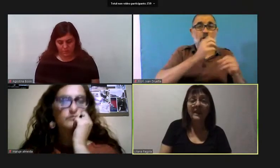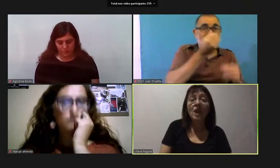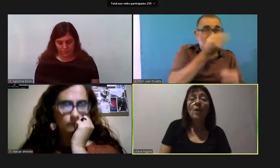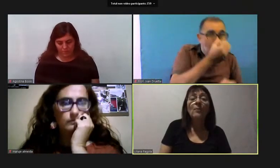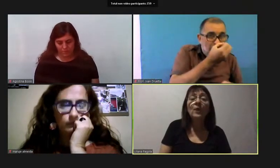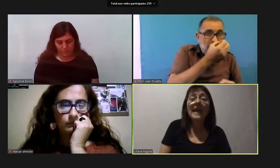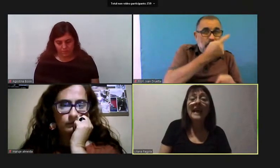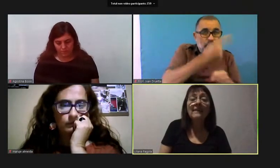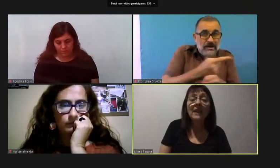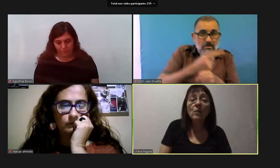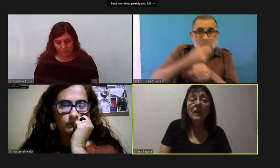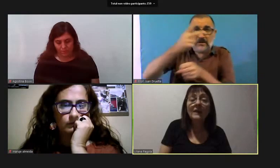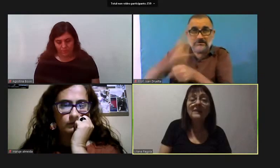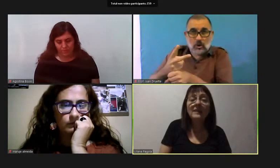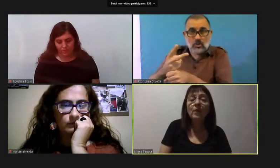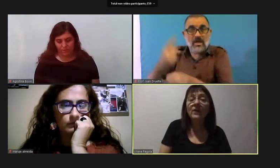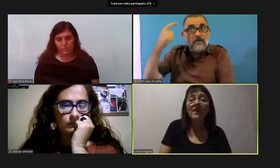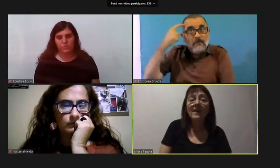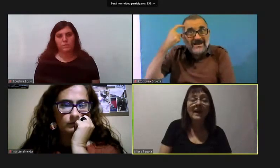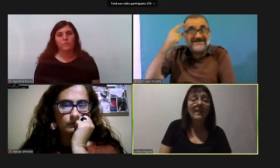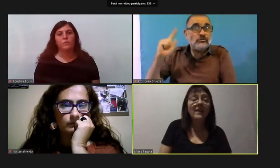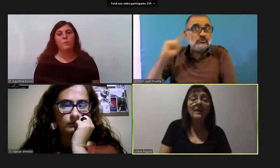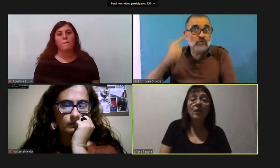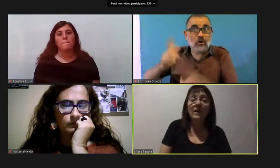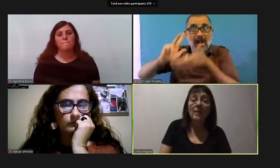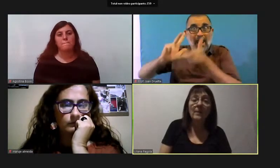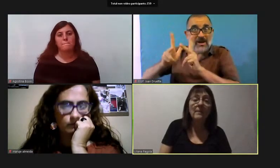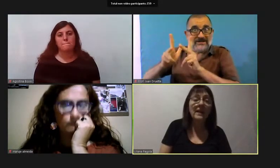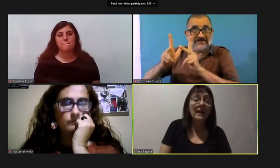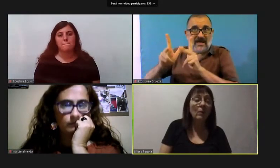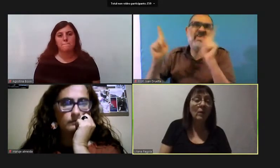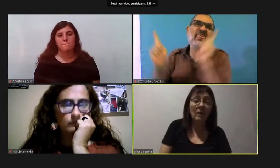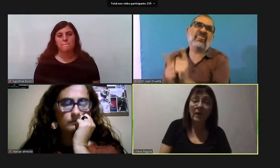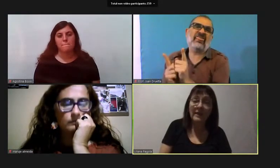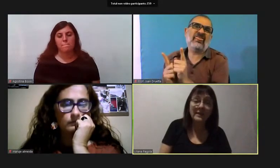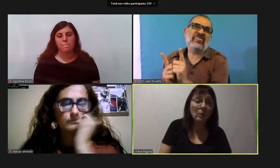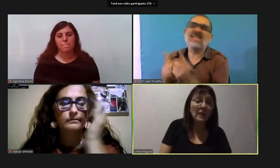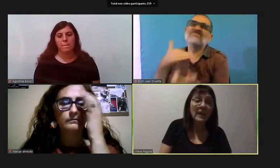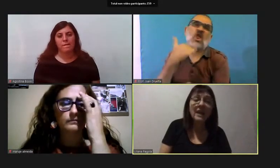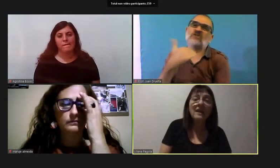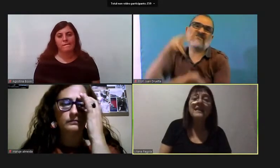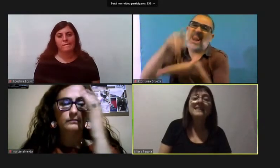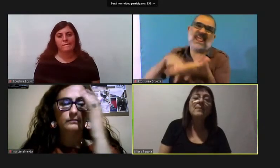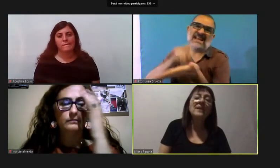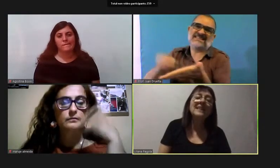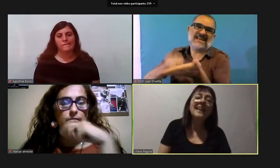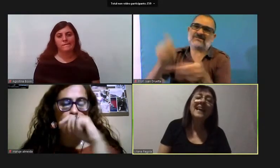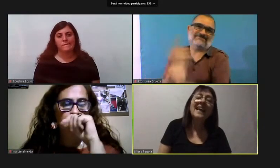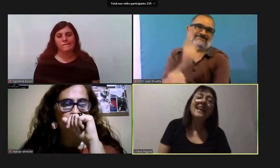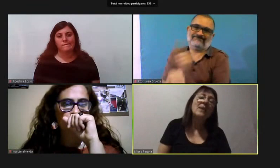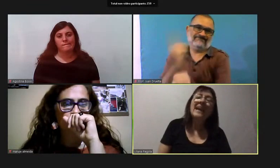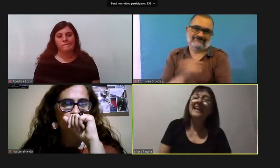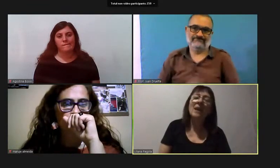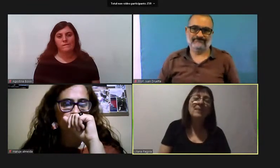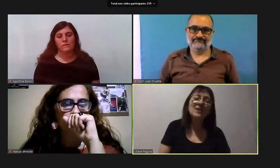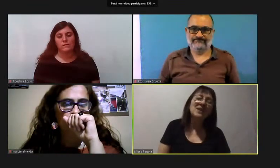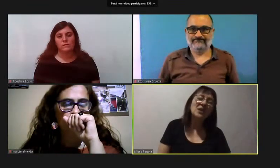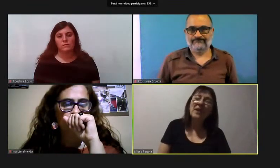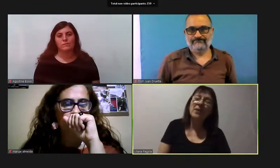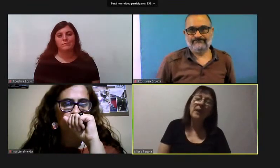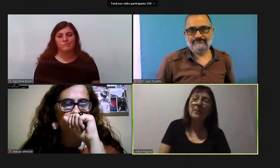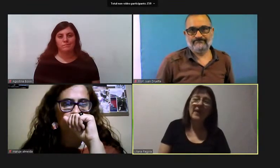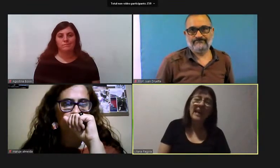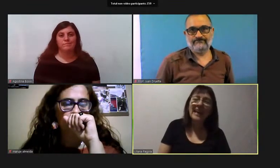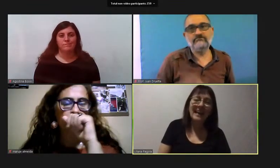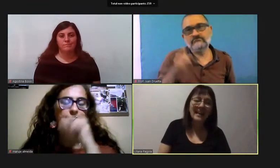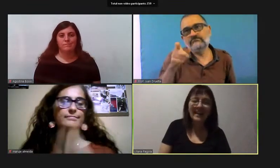sordas. Porque a nivel educativo, desde el jardín, la escolaridad primaria y la escolaridad secundaria, se piensa que, y bueno, las personas sordas no